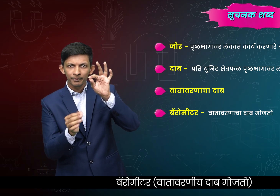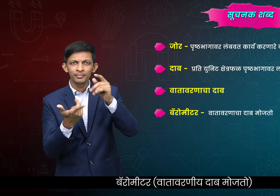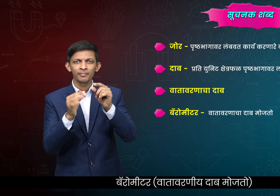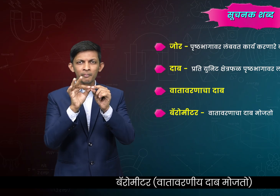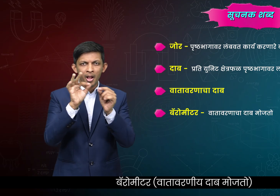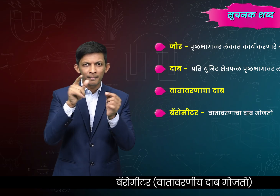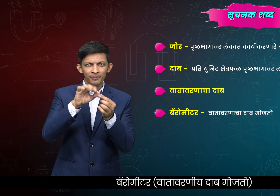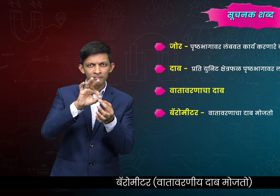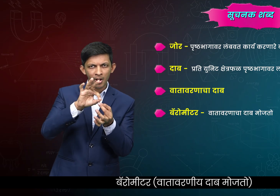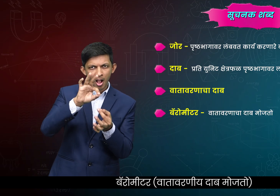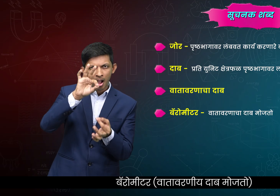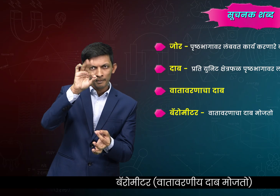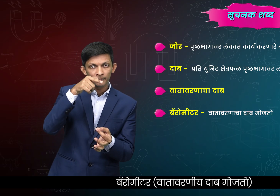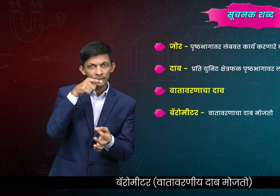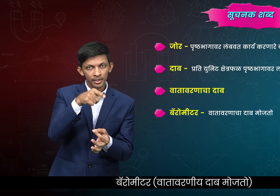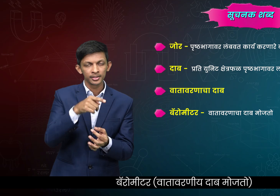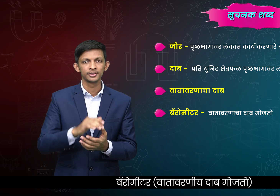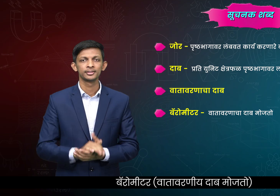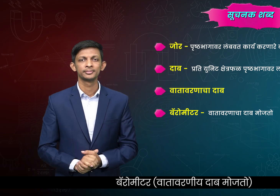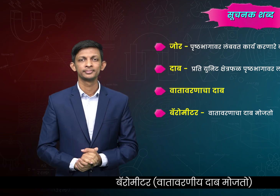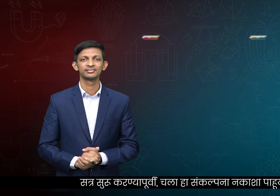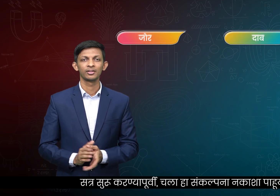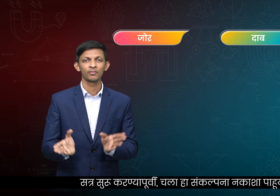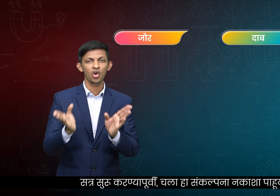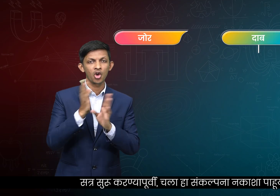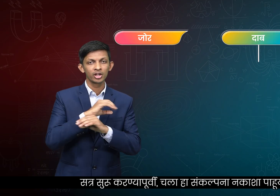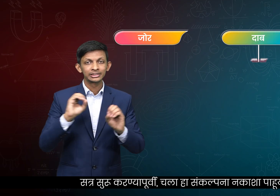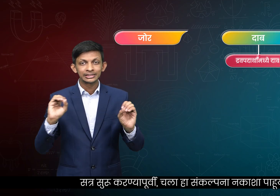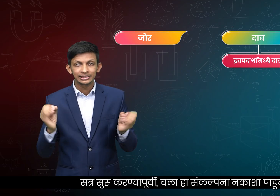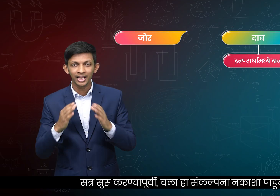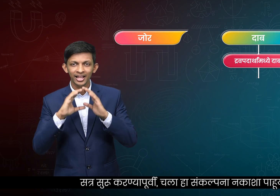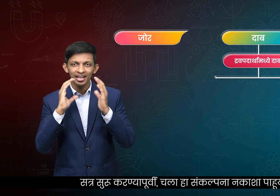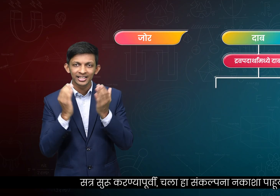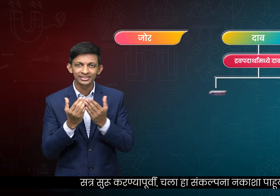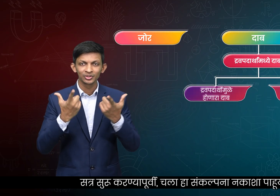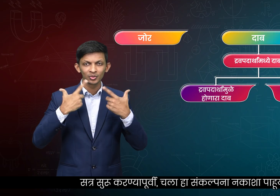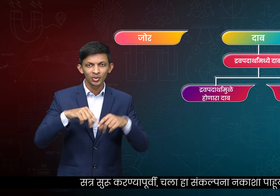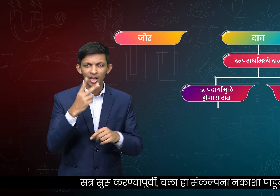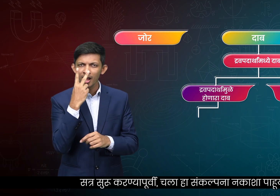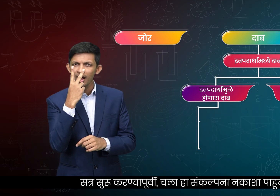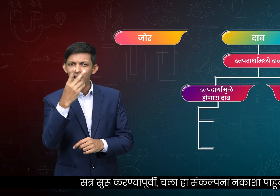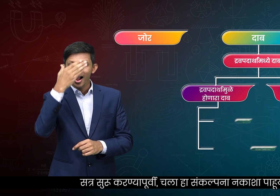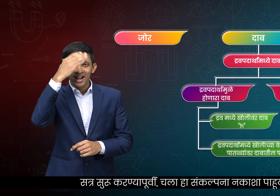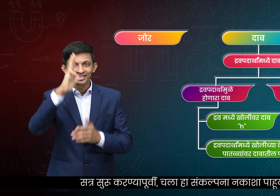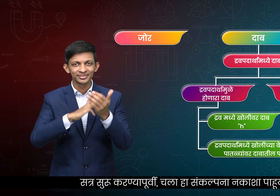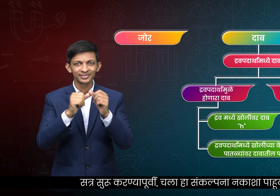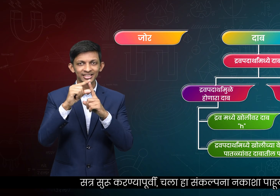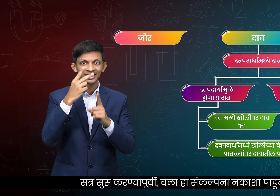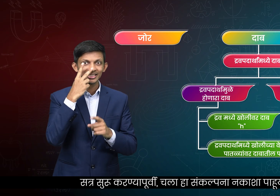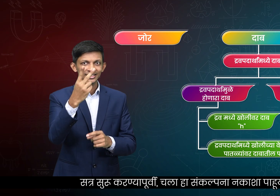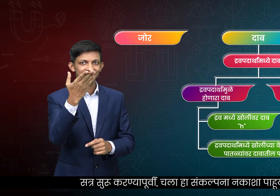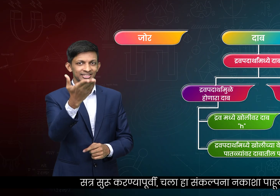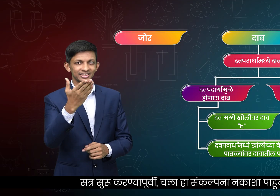बॅरोमीटर, वातावरणीय दाब मोजतो. सत्र सुरू करण्यापूर्वी चला हा संकल्पना नकाशा